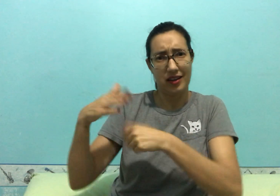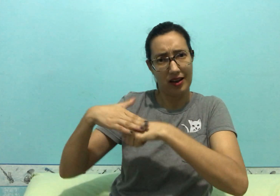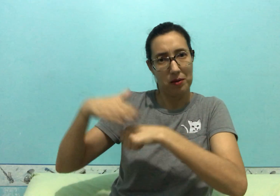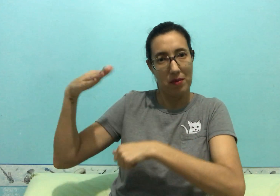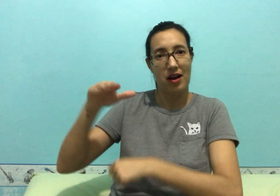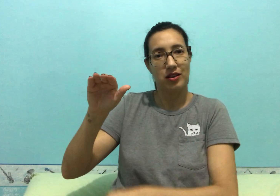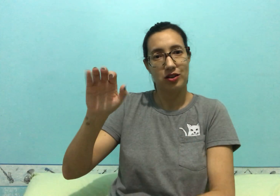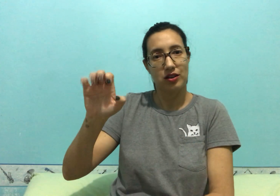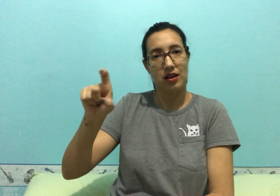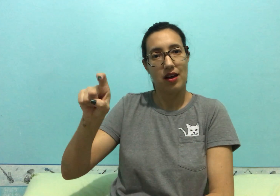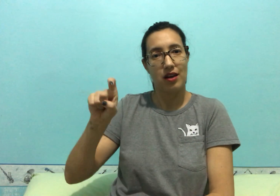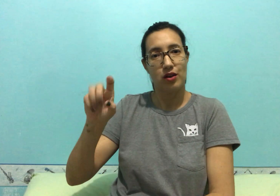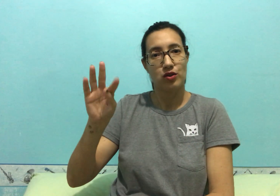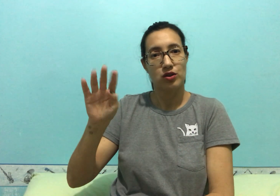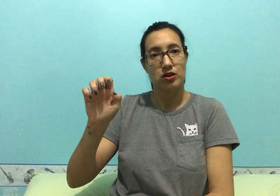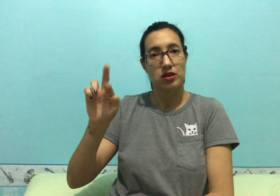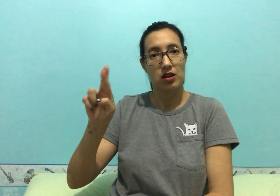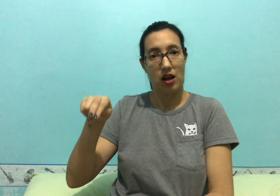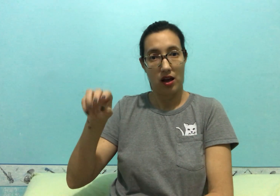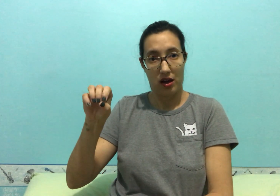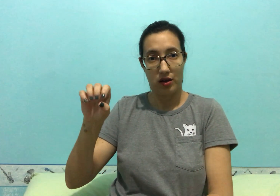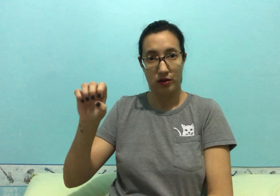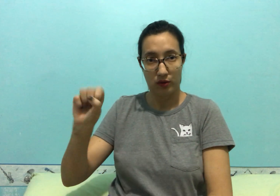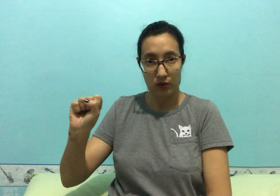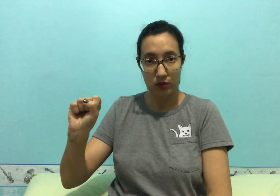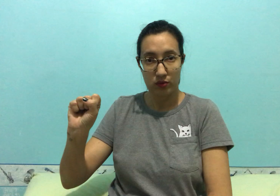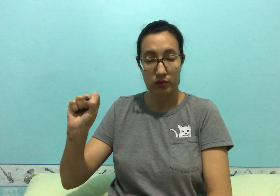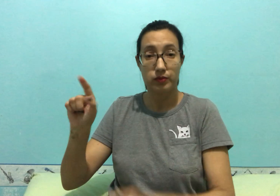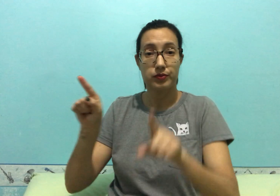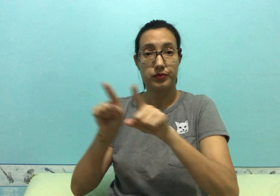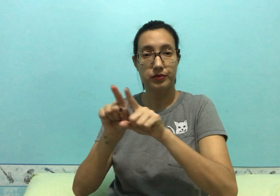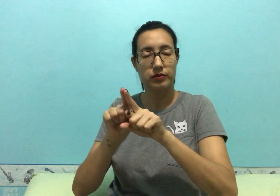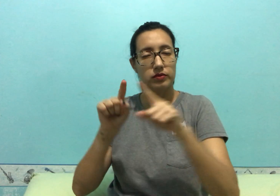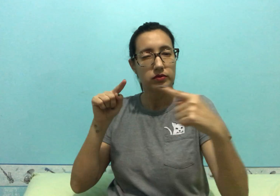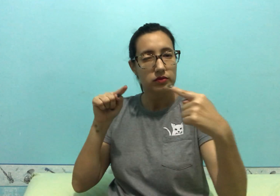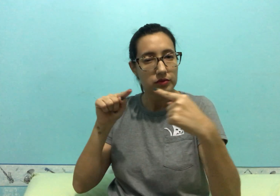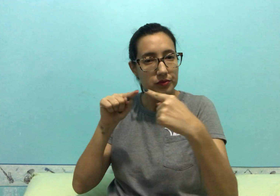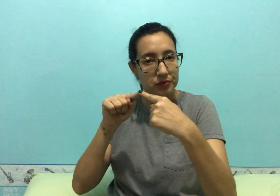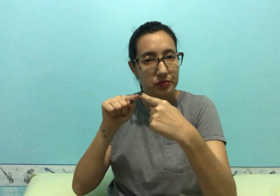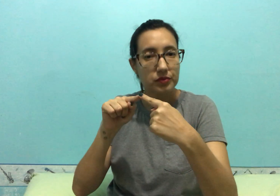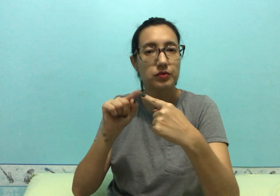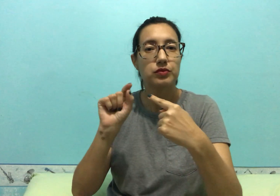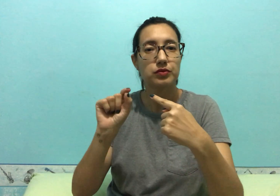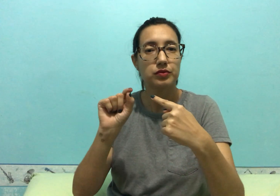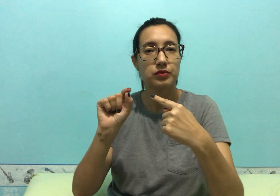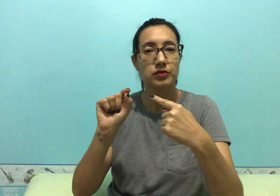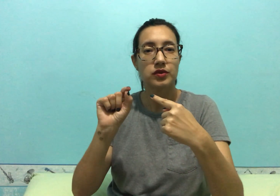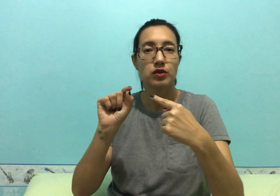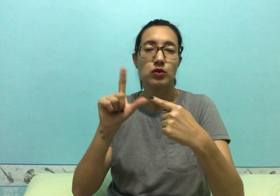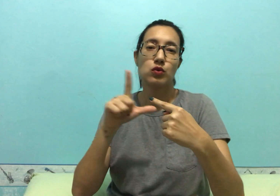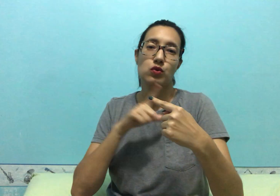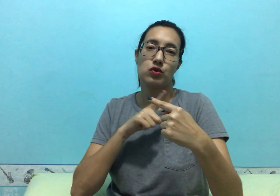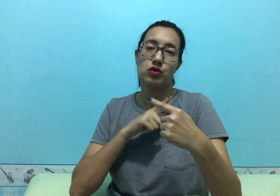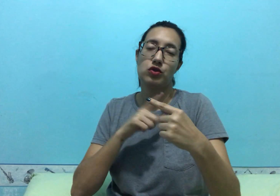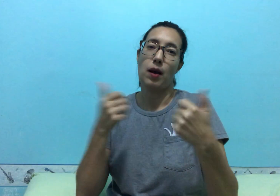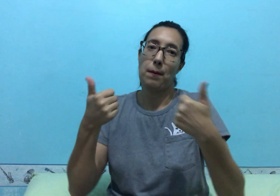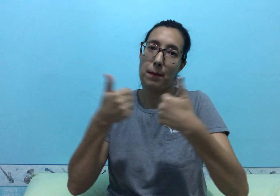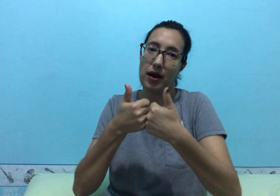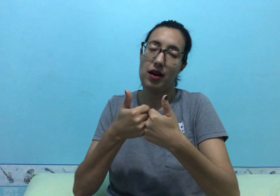aí recursivamente ir conectando com os operadores mais internos. Ou o contrário, você pode